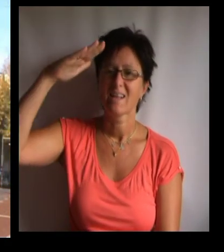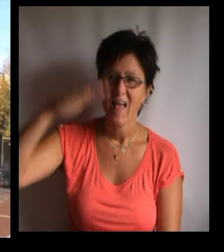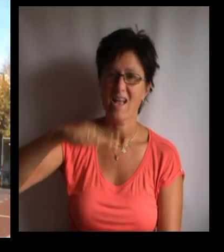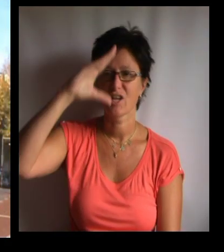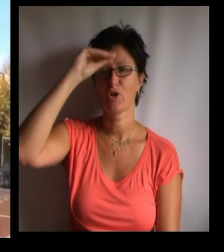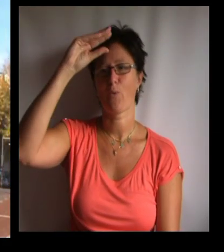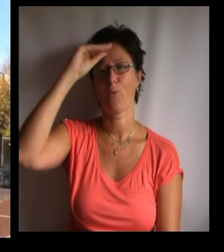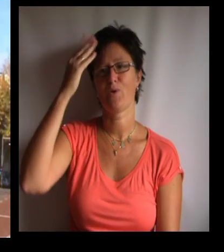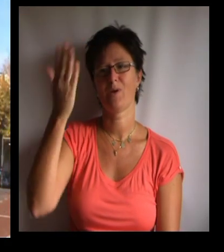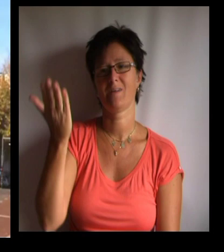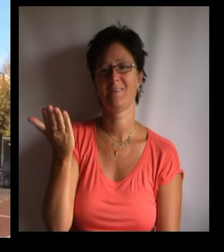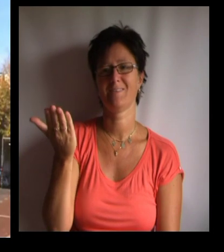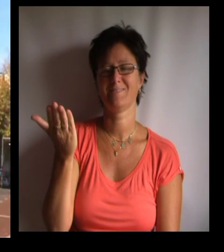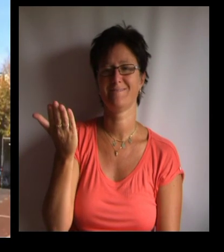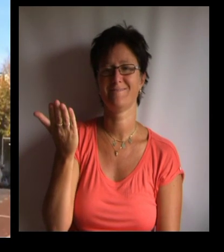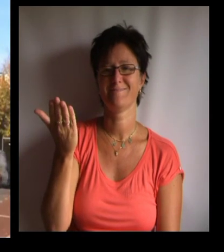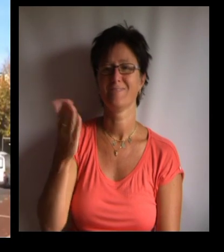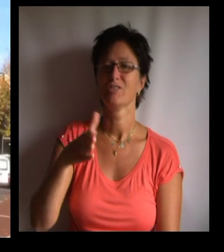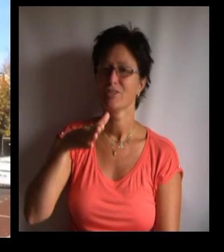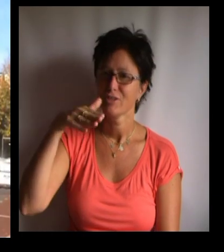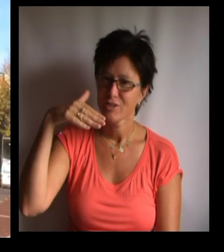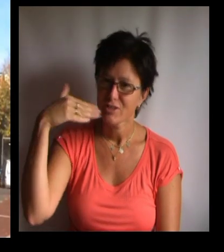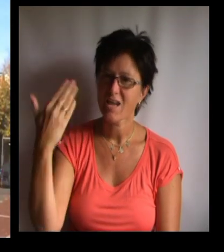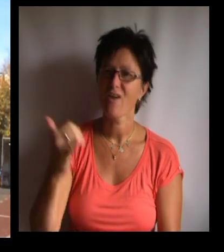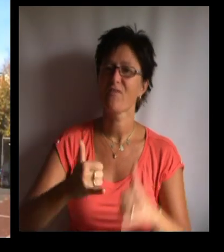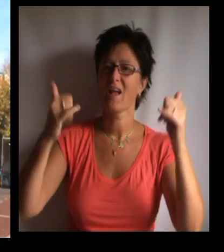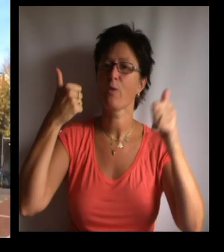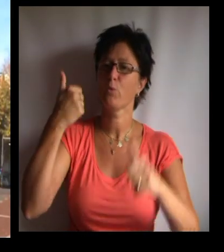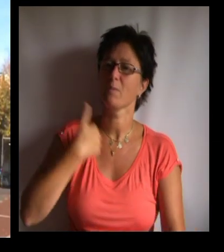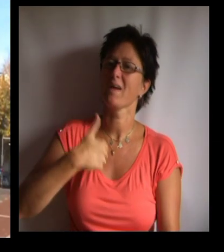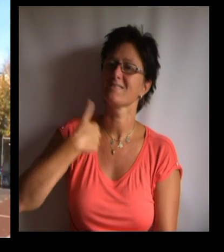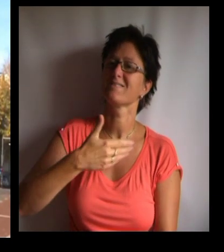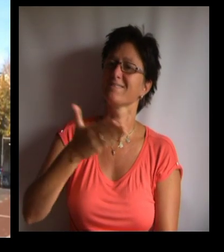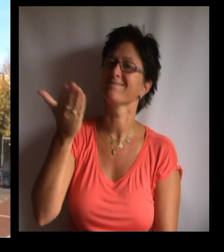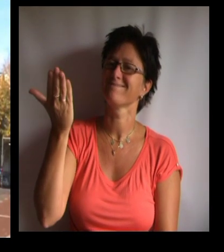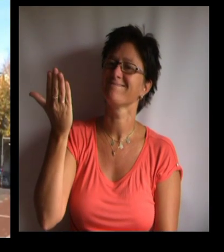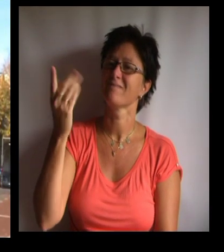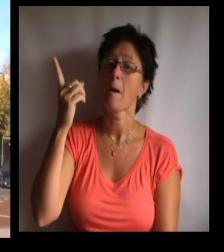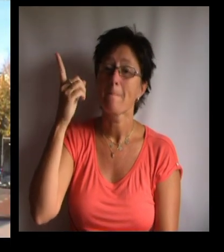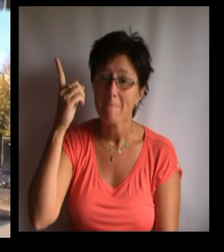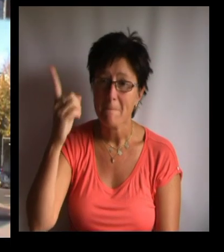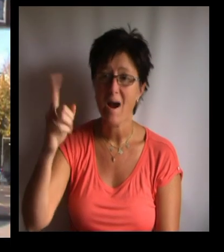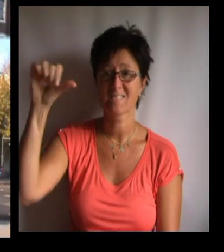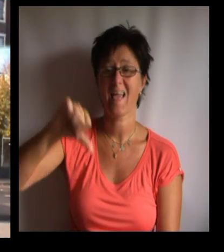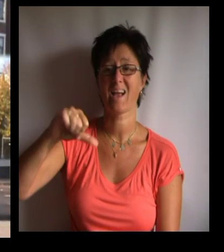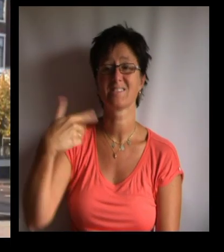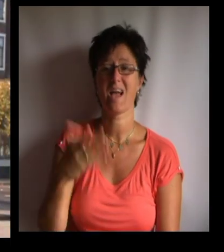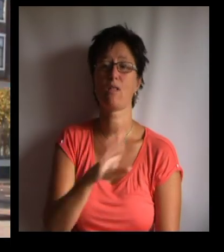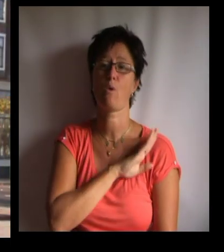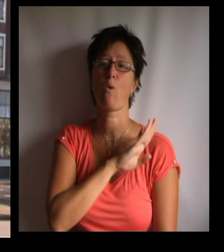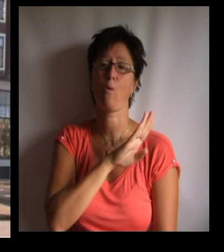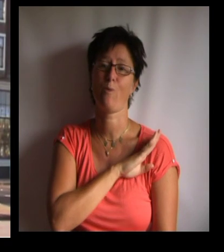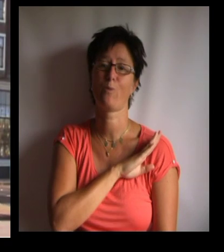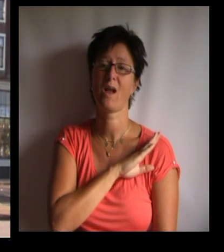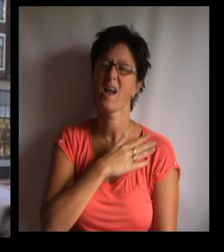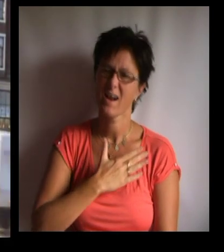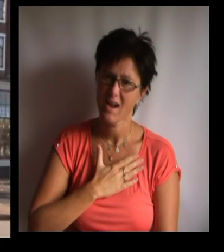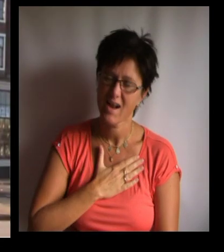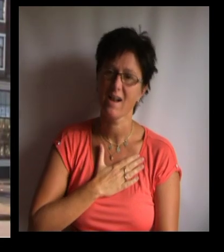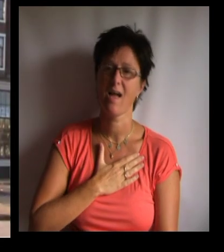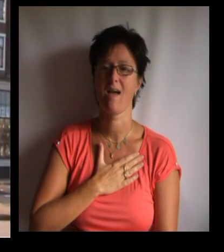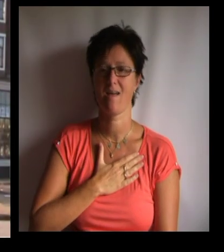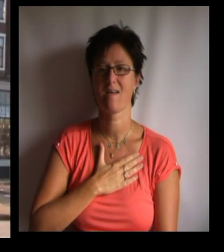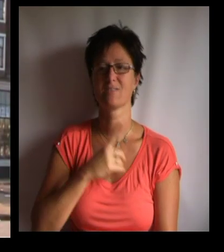Kleine jongen, er zijn veel goede mensen, maar slechte zijn er ook.